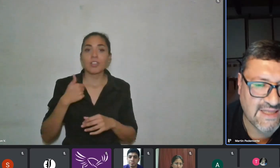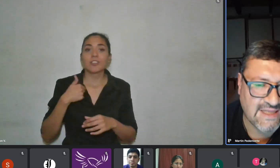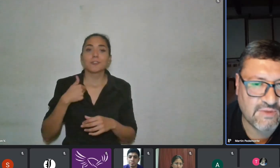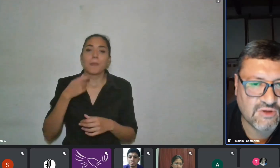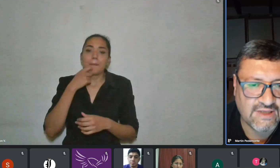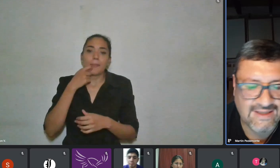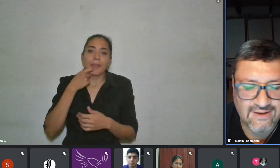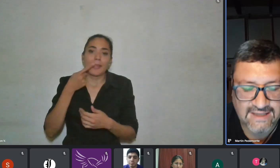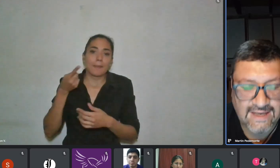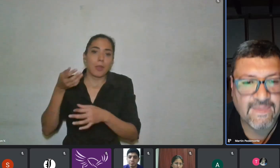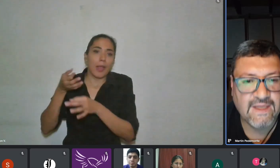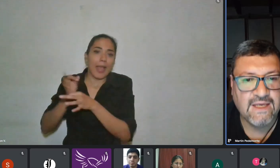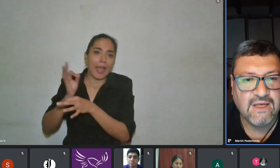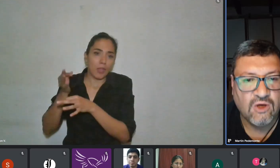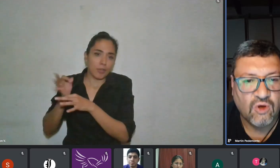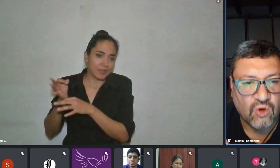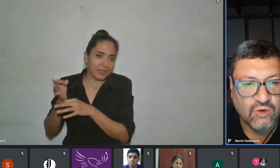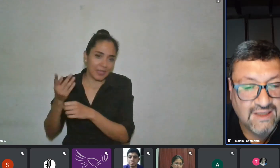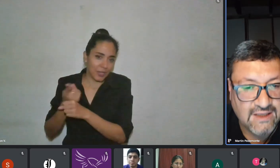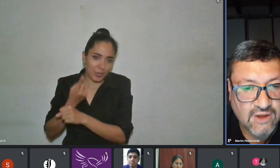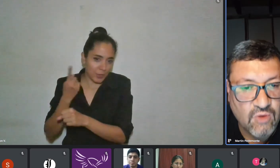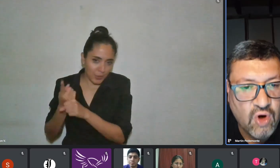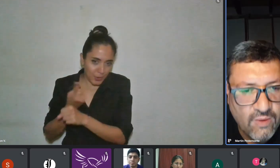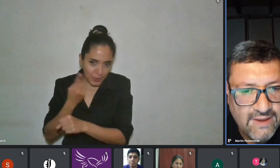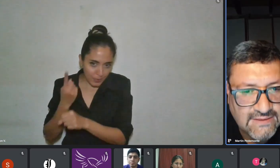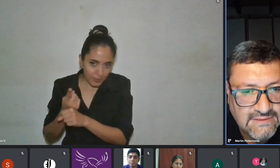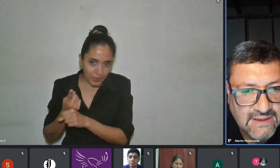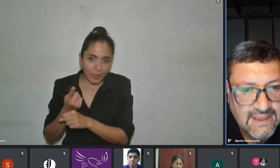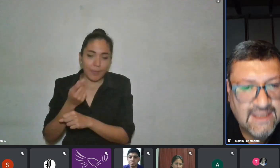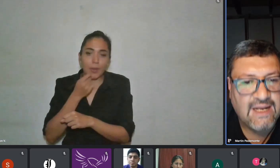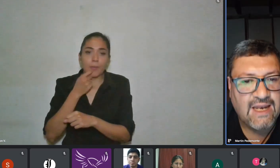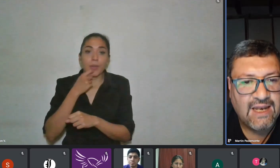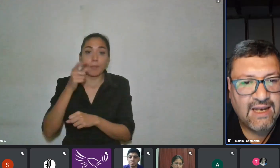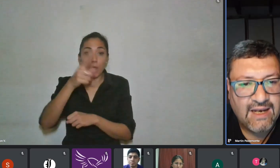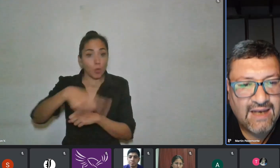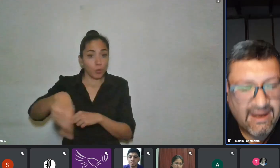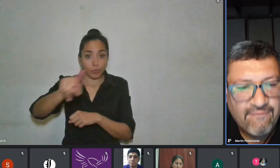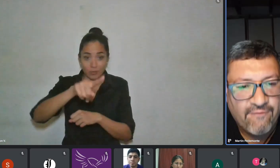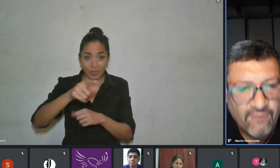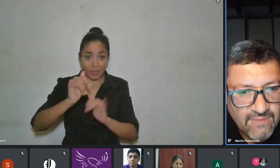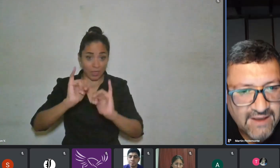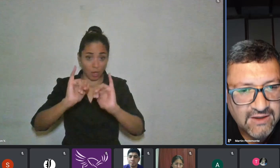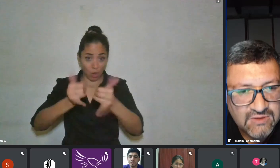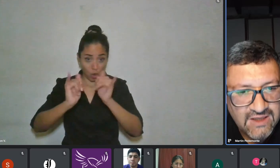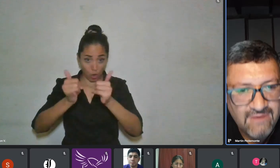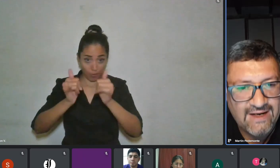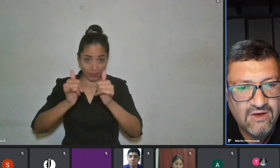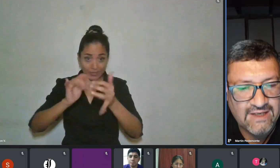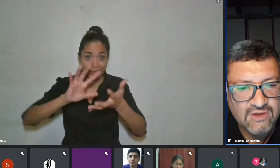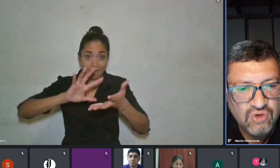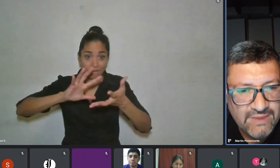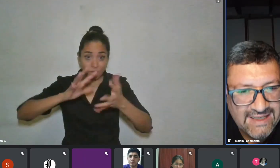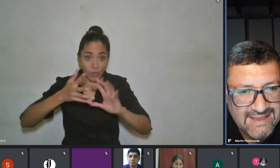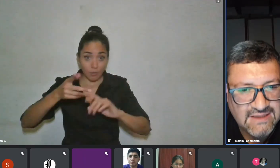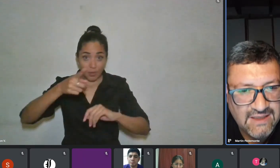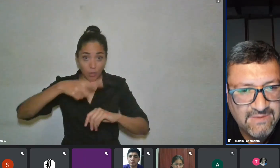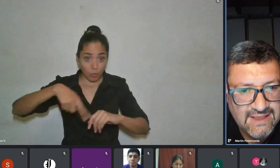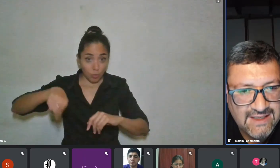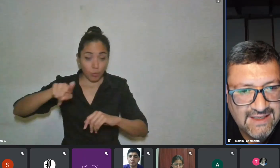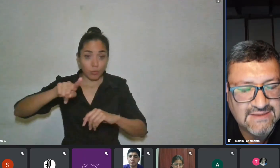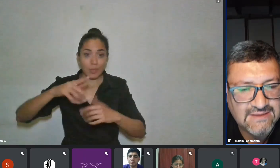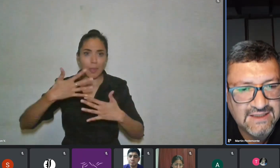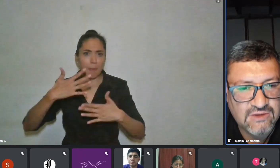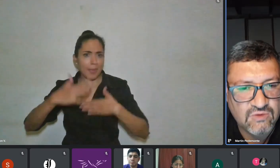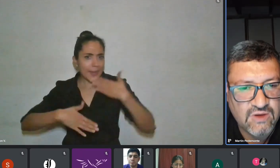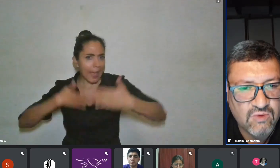aconsejar a nadie, pero yo lo que digo es que ustedes como jóvenes, la forma en que ustedes van a lograr superarse en la